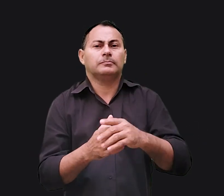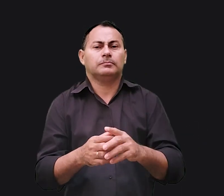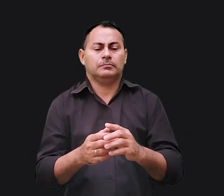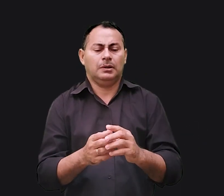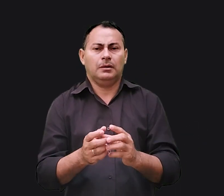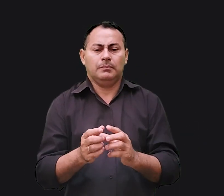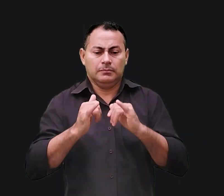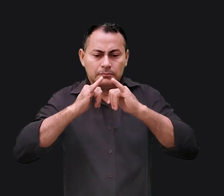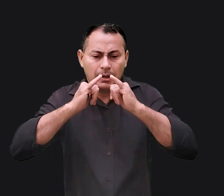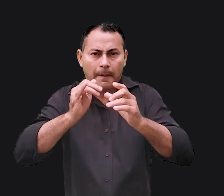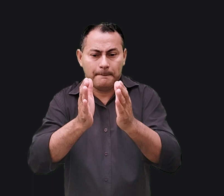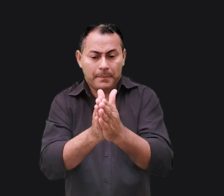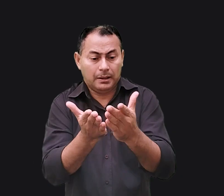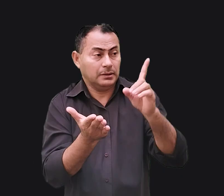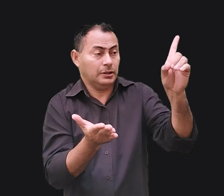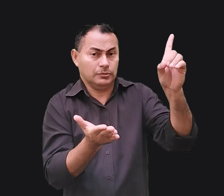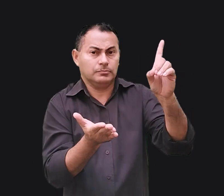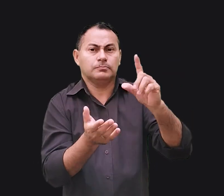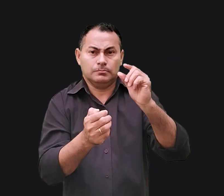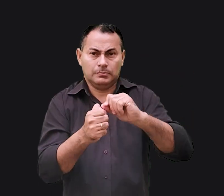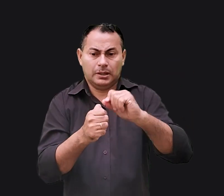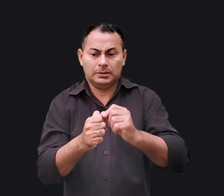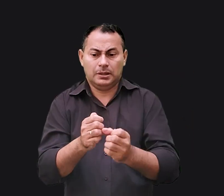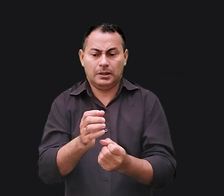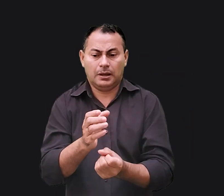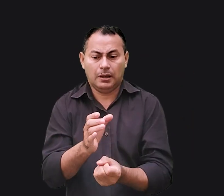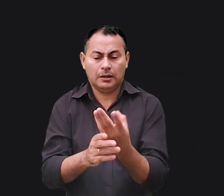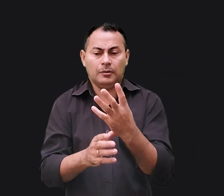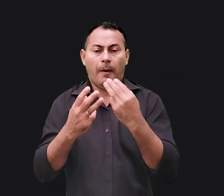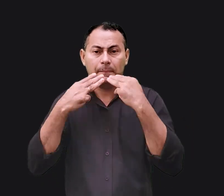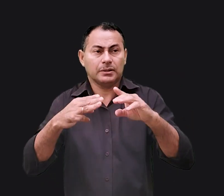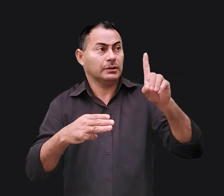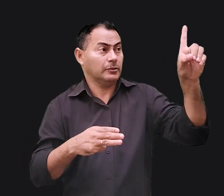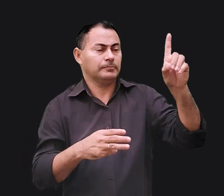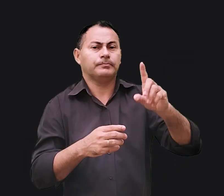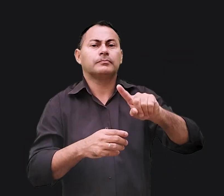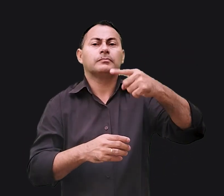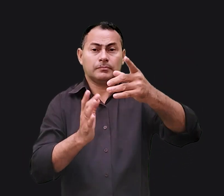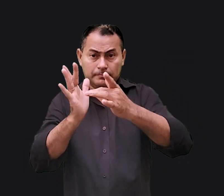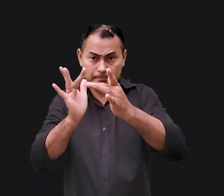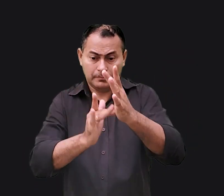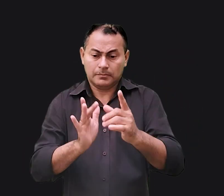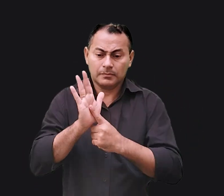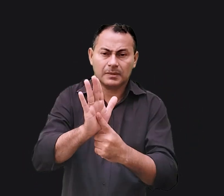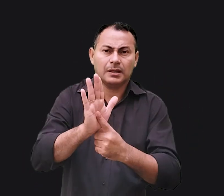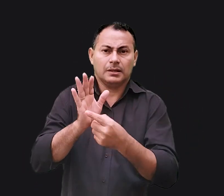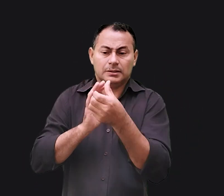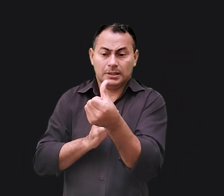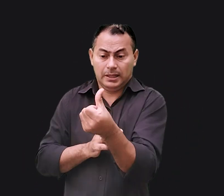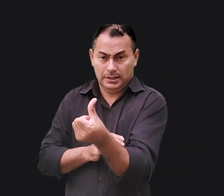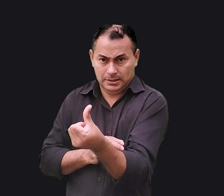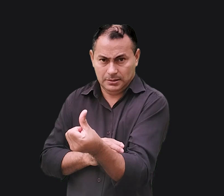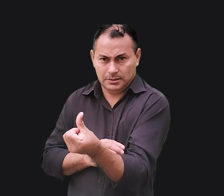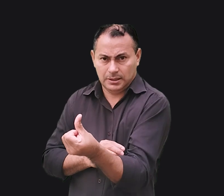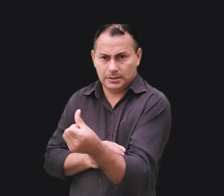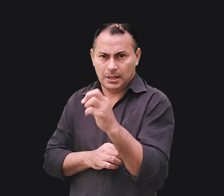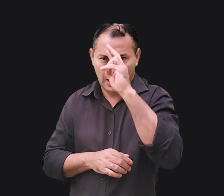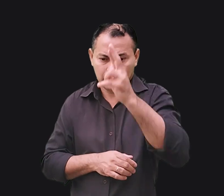para anunciar a palavra de Deus e fazer a obra dele. A seguir, Jesus apresentou 6 razões para os discípulos